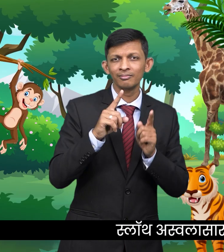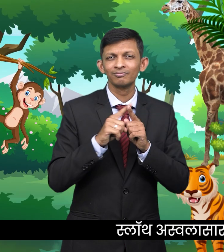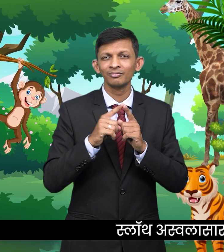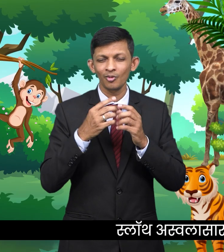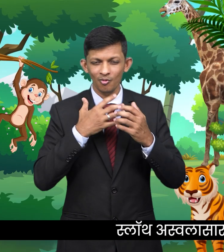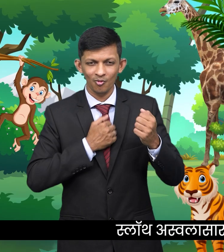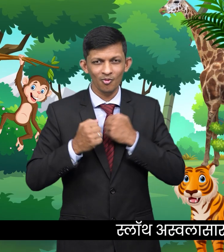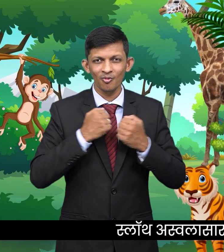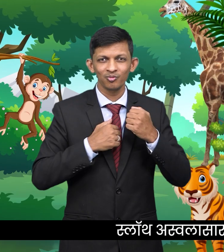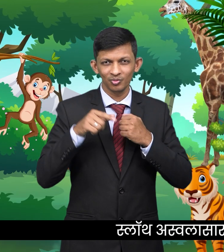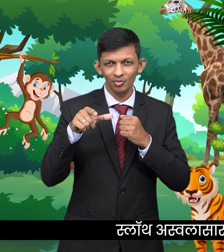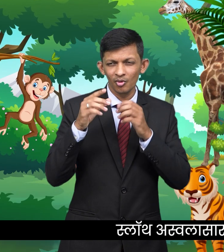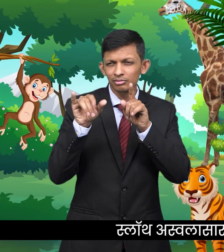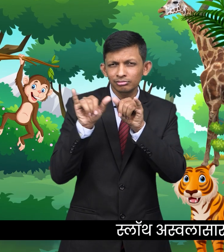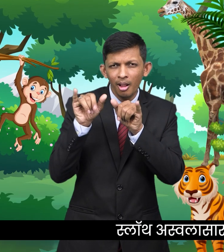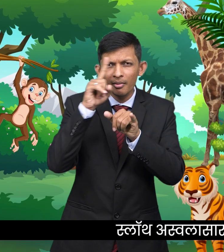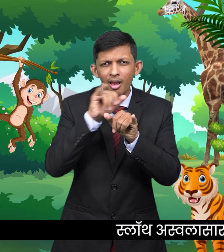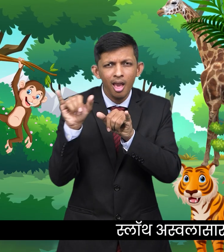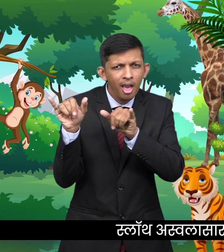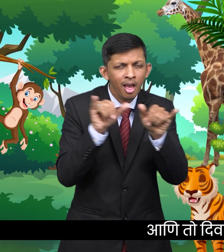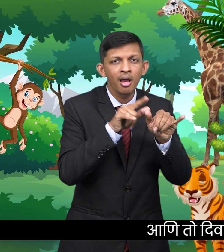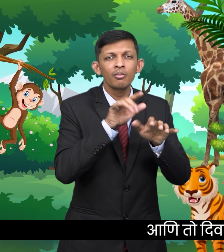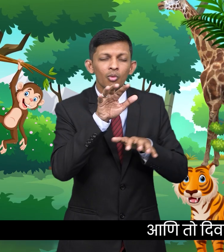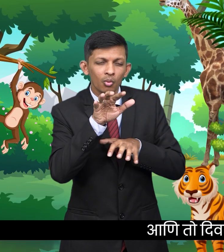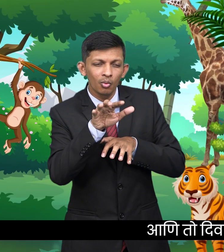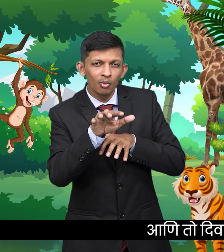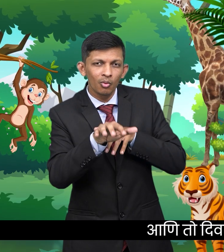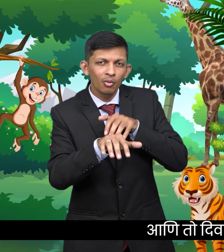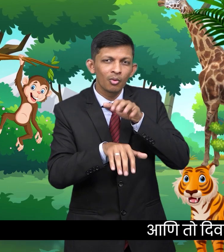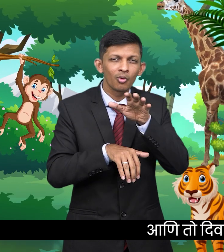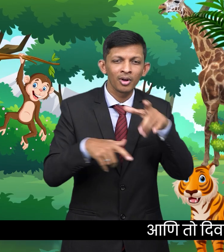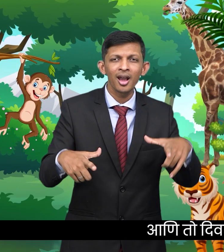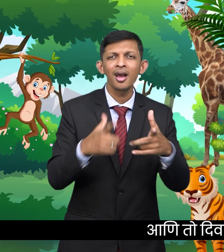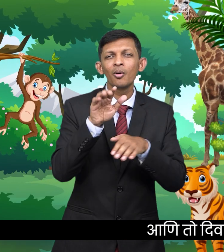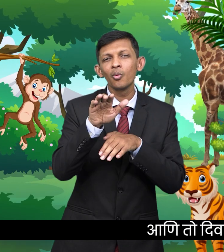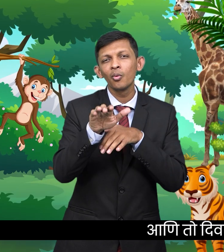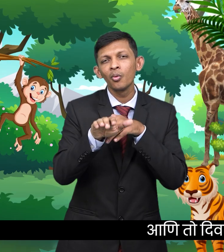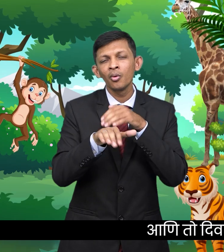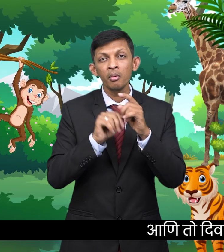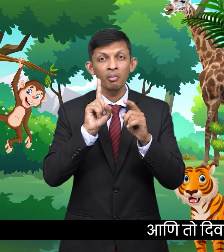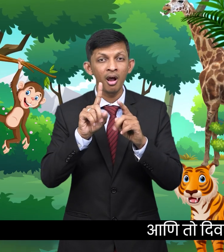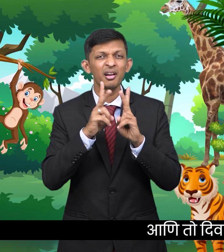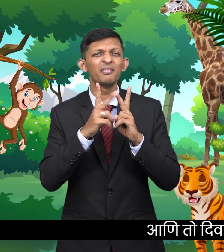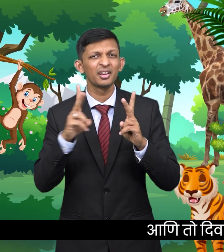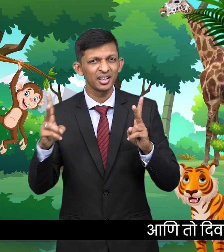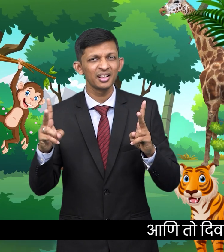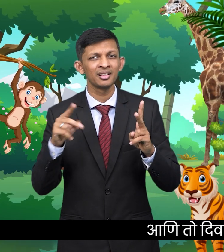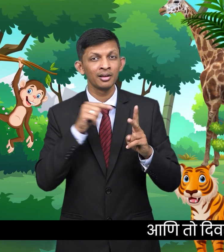स्लॉथ अस्वलासारखा दिसतो, पण तो वेगळा असतो आणि तो दिवसातून 17 तासांपर्यंत झोपतो.